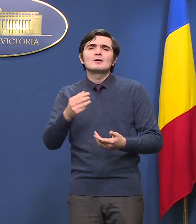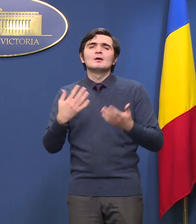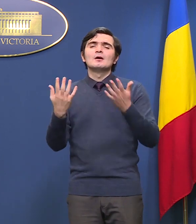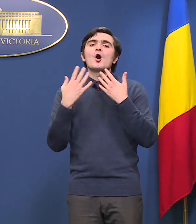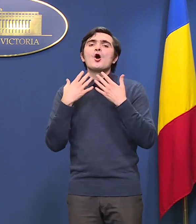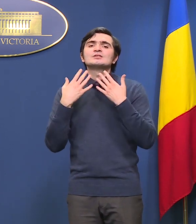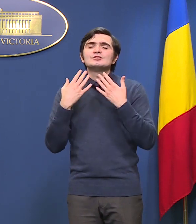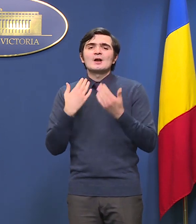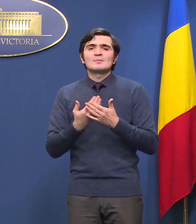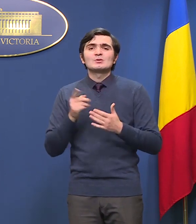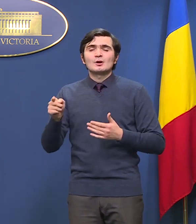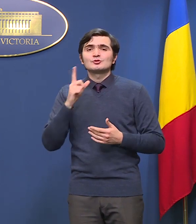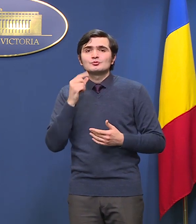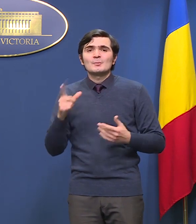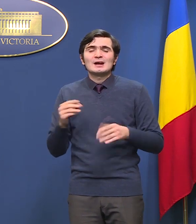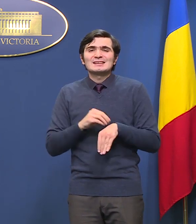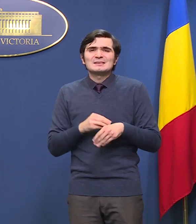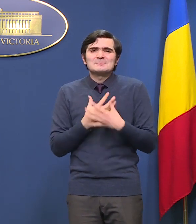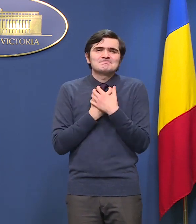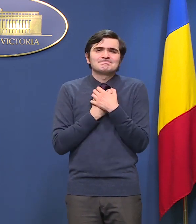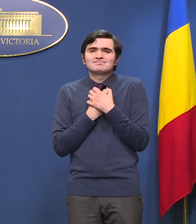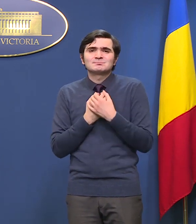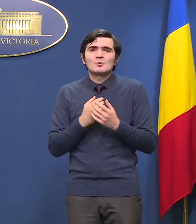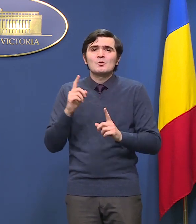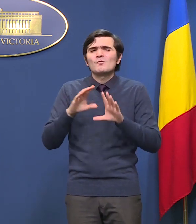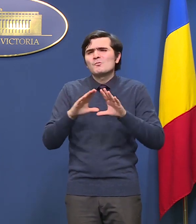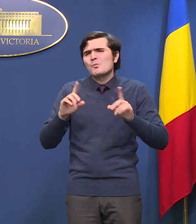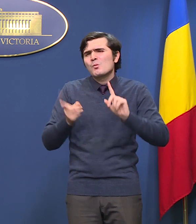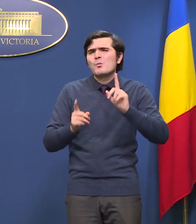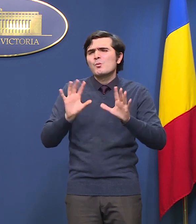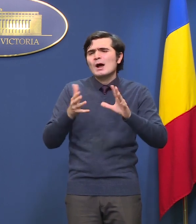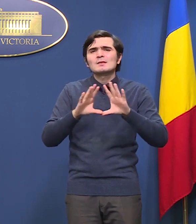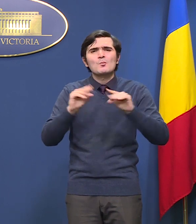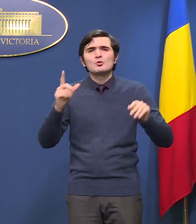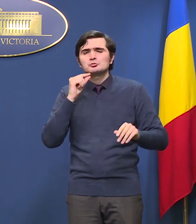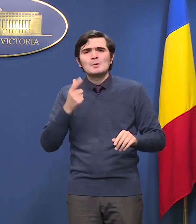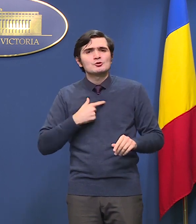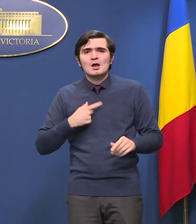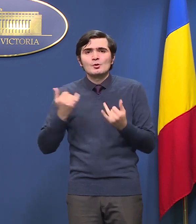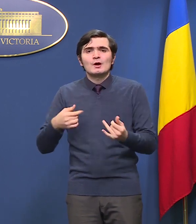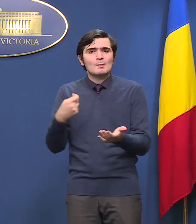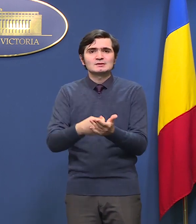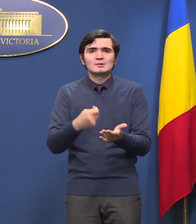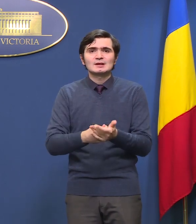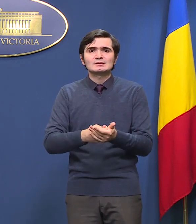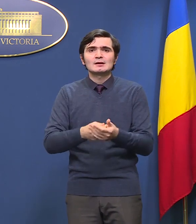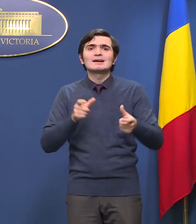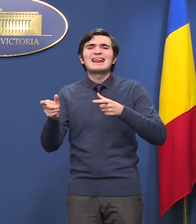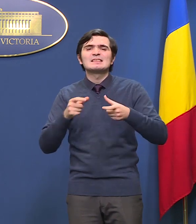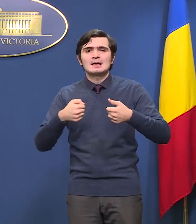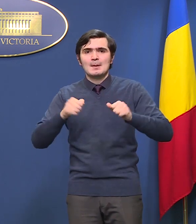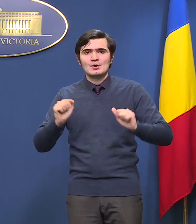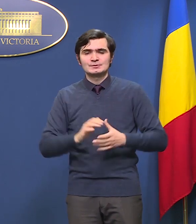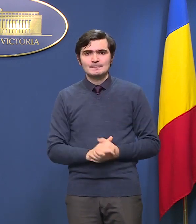în diferite situații și mulți dintre ei poate nu mai au posibilitatea de a plăti creditele. Sigur că